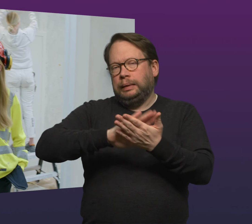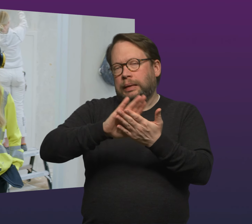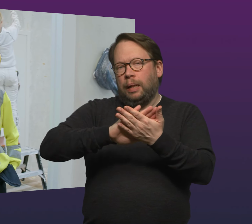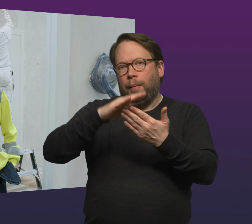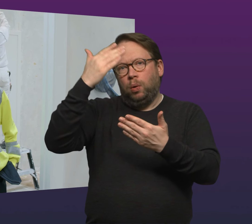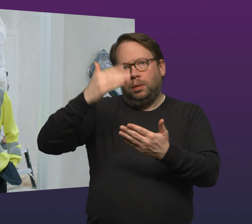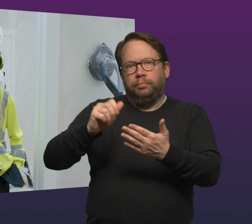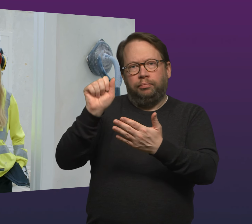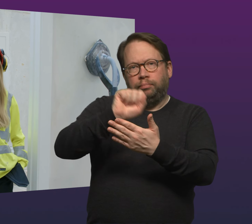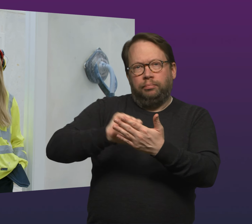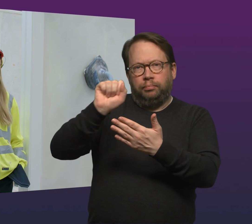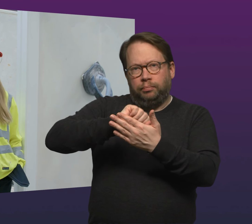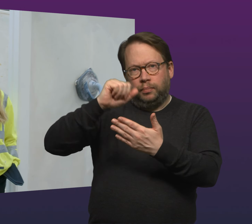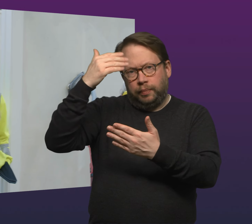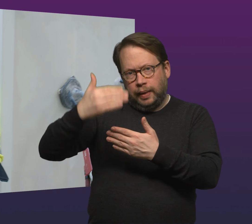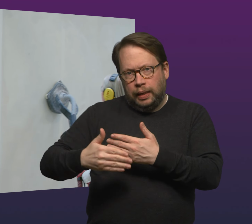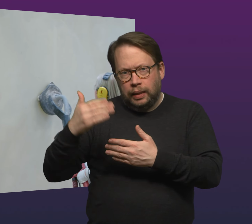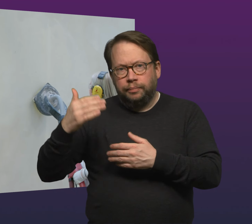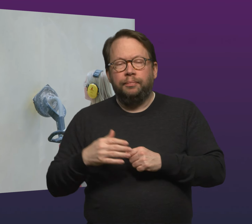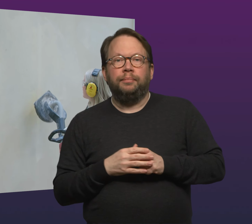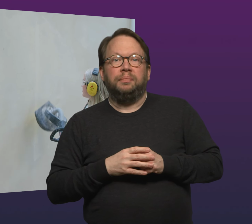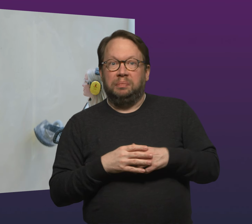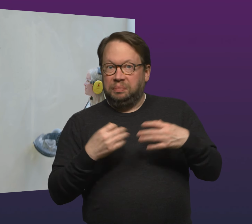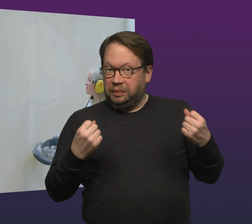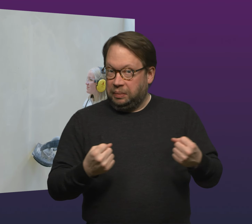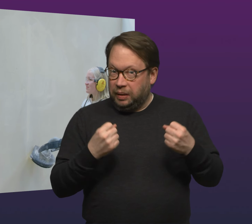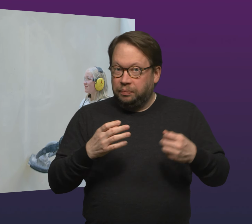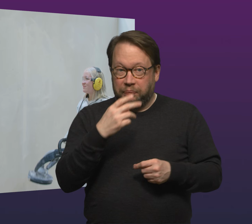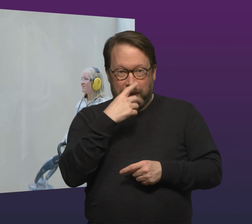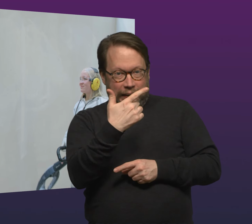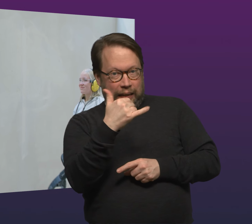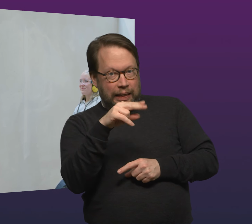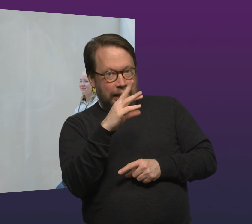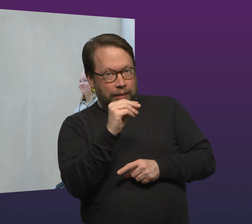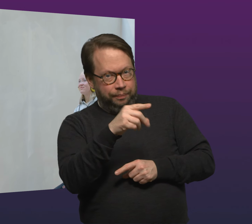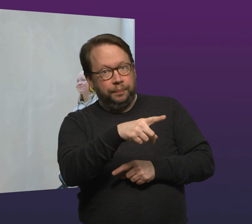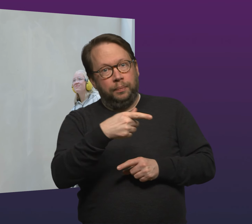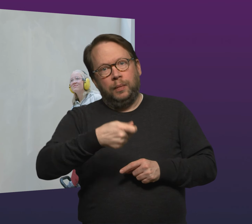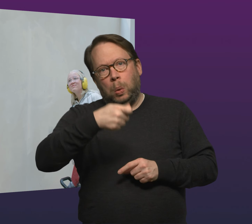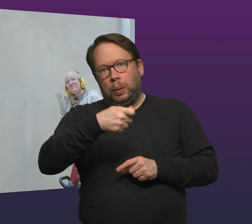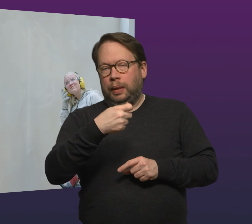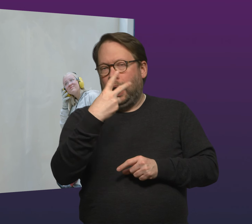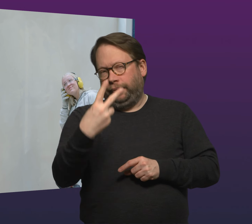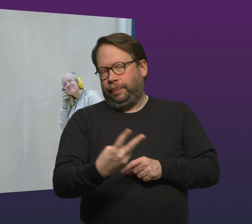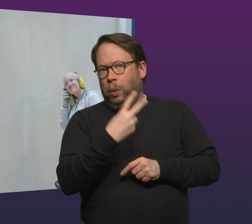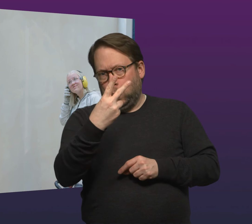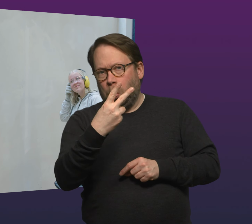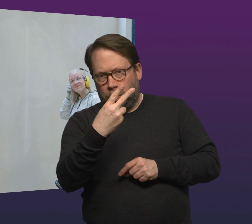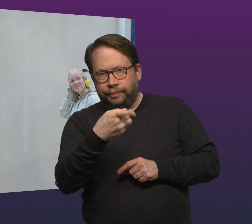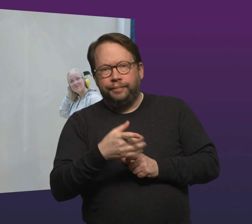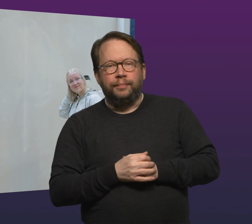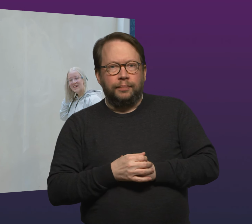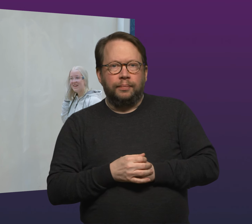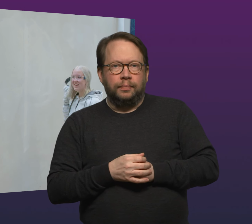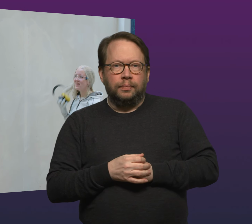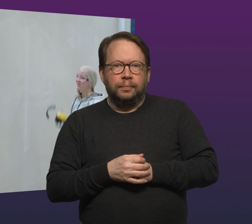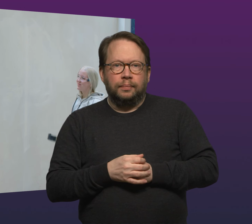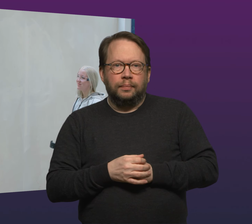slipa väggar. Ja, vad spännande. Och här har vi Tinder som går måleri i årskurs två.